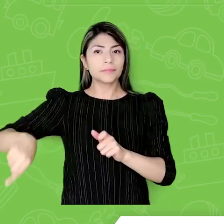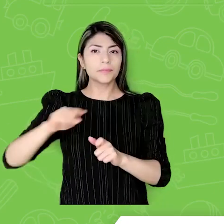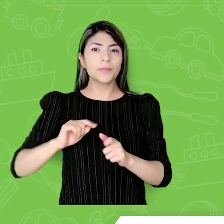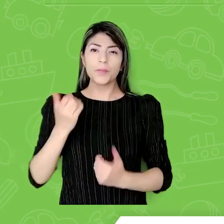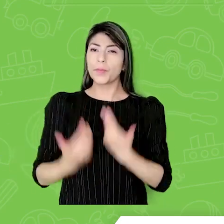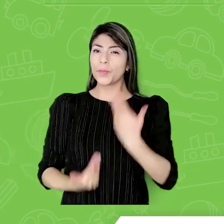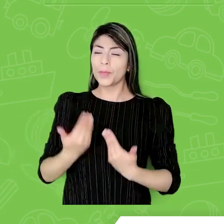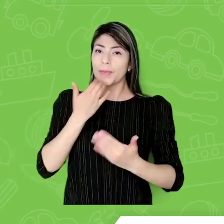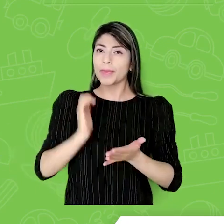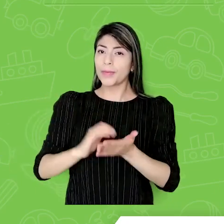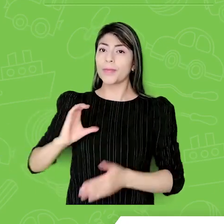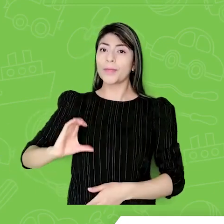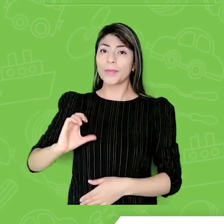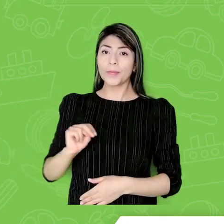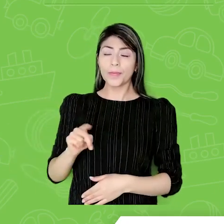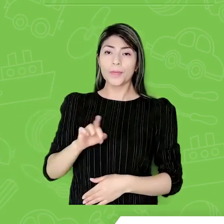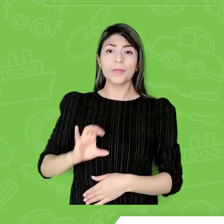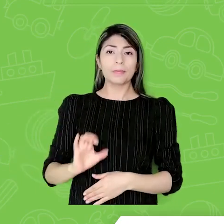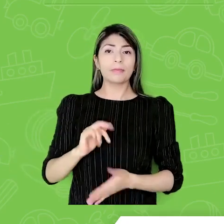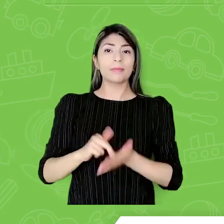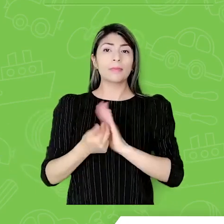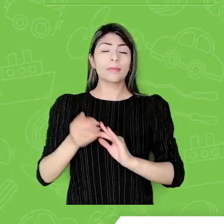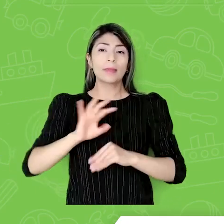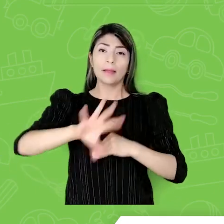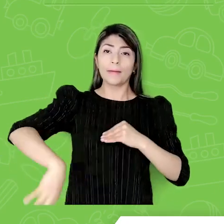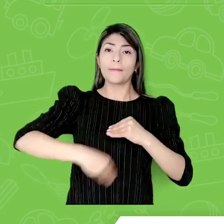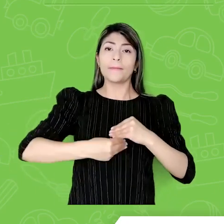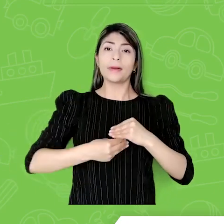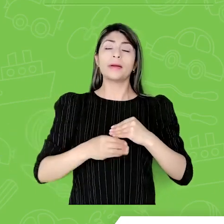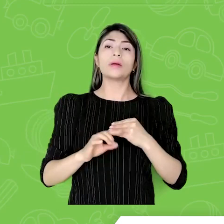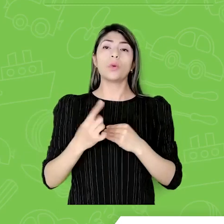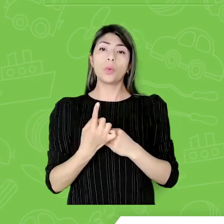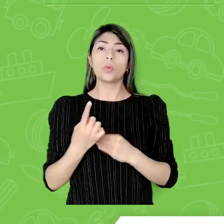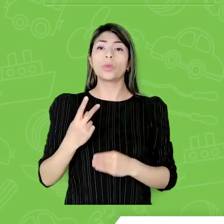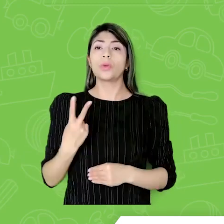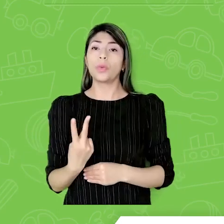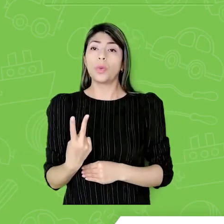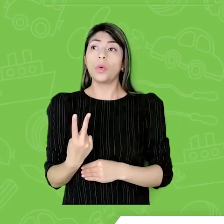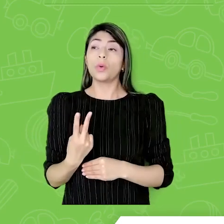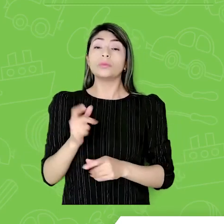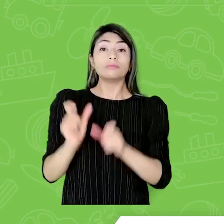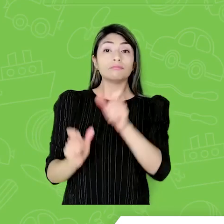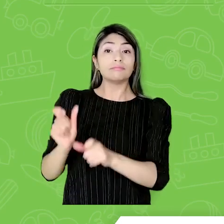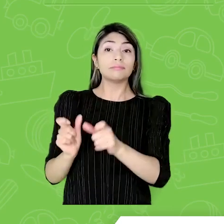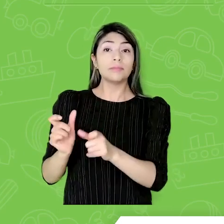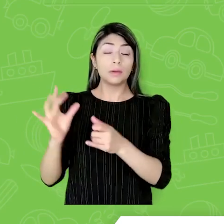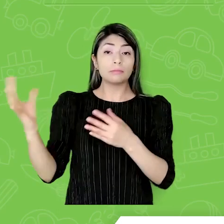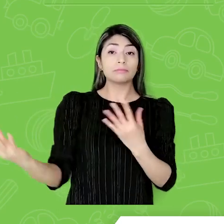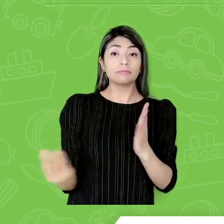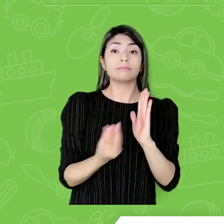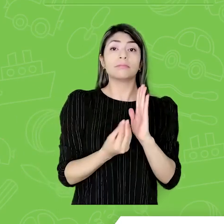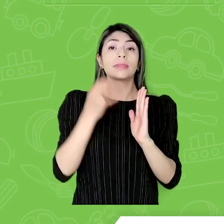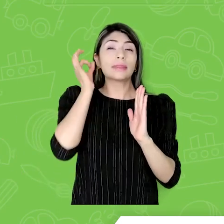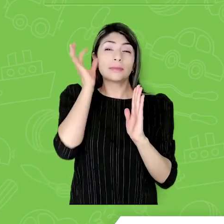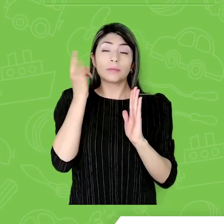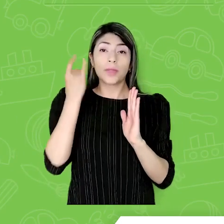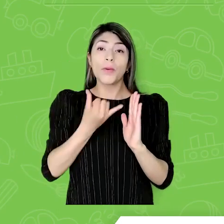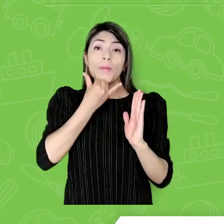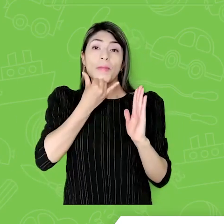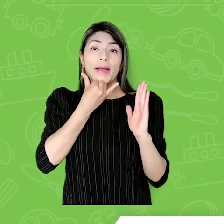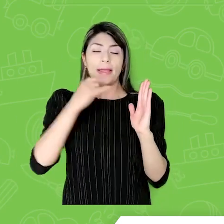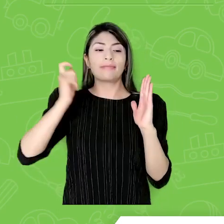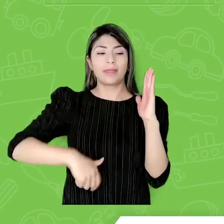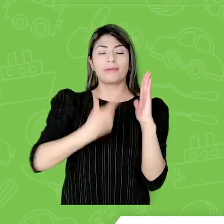de parte, al igual que en los casos en que la misma CNSC deba adicionarles una o más personas o reubicar otras, cuando